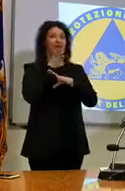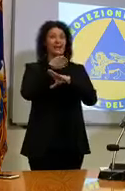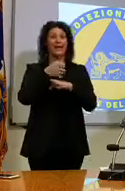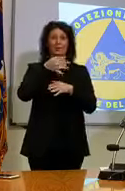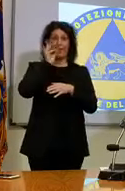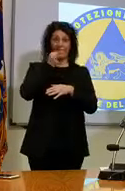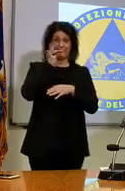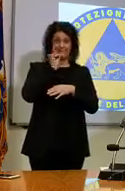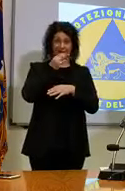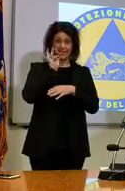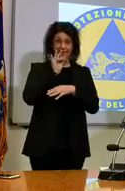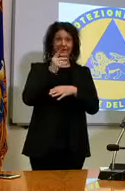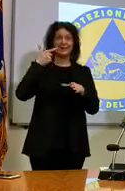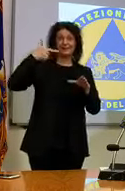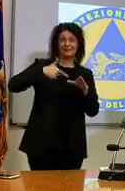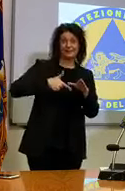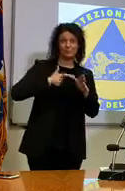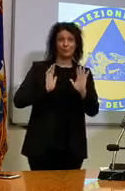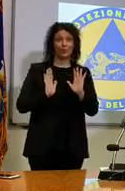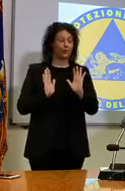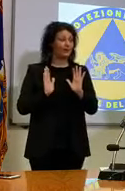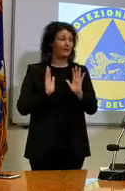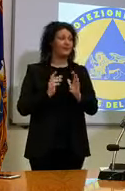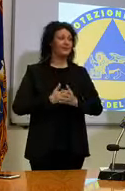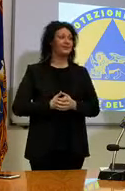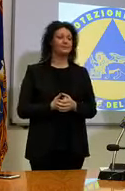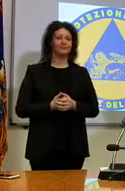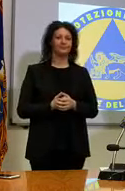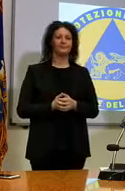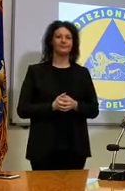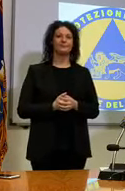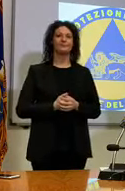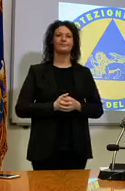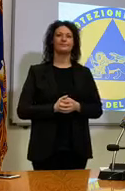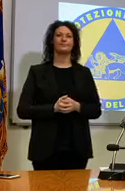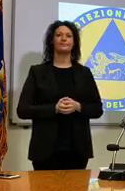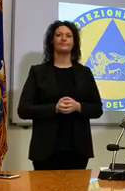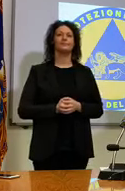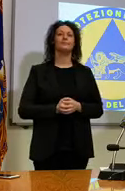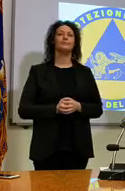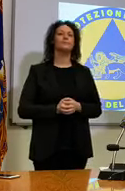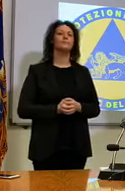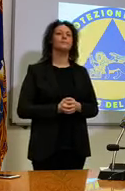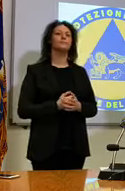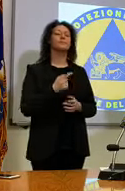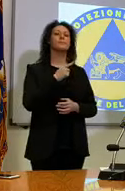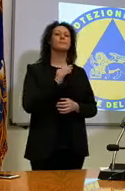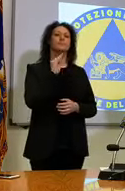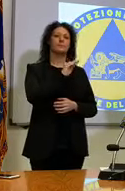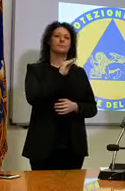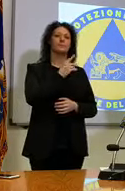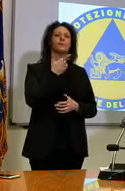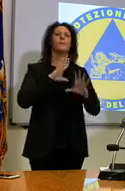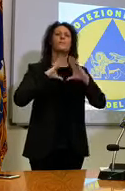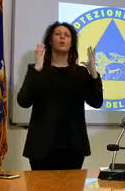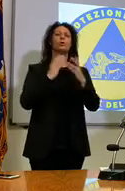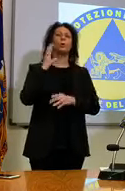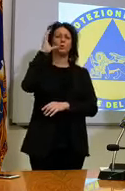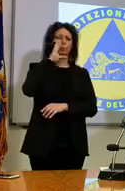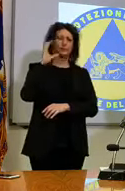Caffè è pieno, basta. Allora, Francesco Dalmas a Sky News dice il mondo del turismo è alle prese con